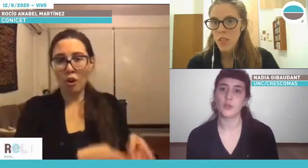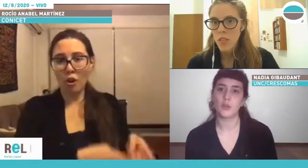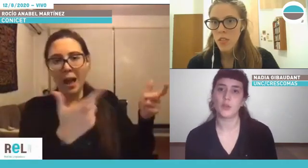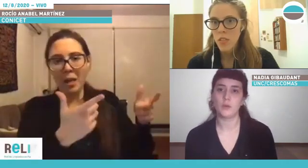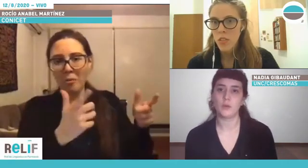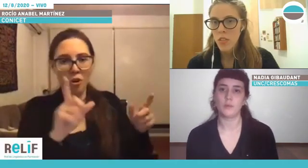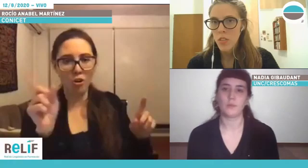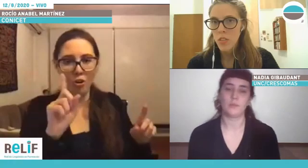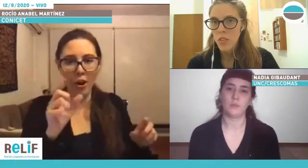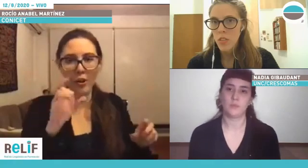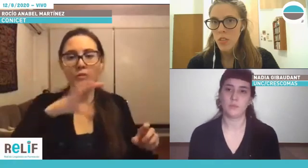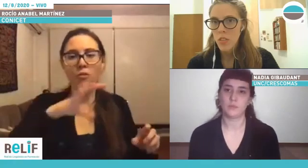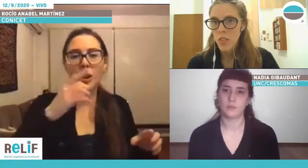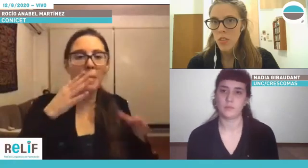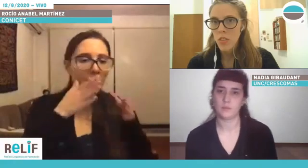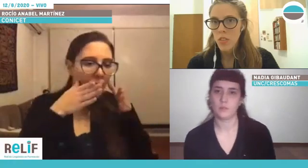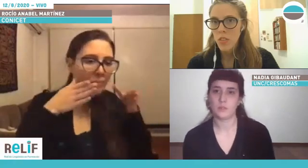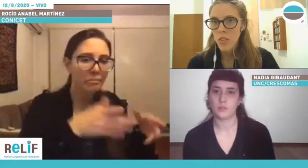Es el todo,